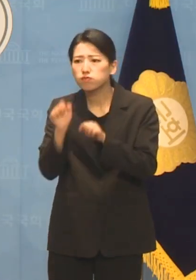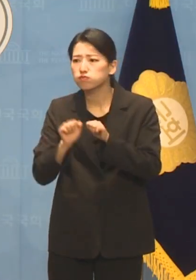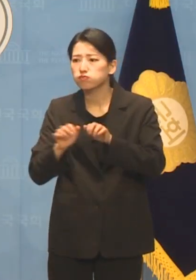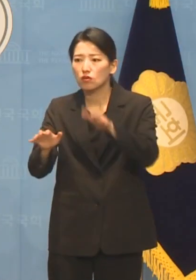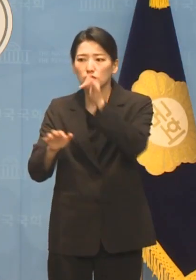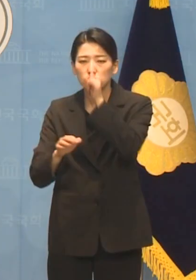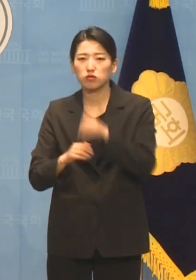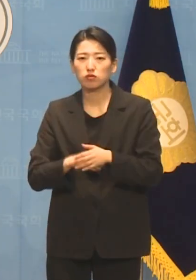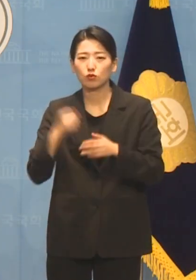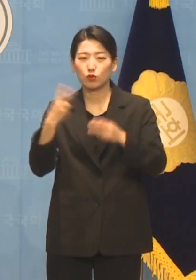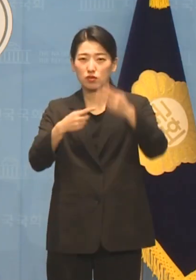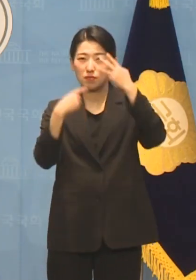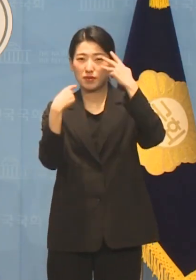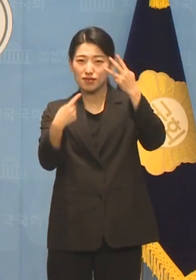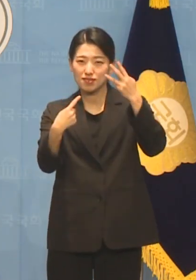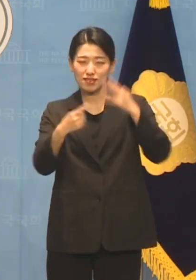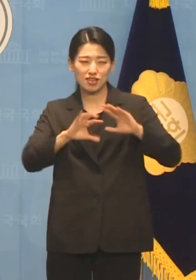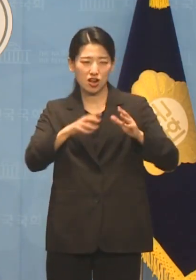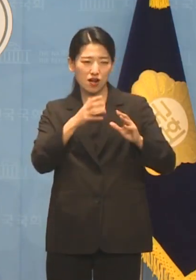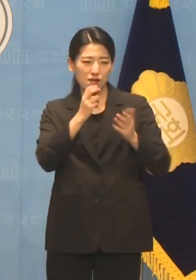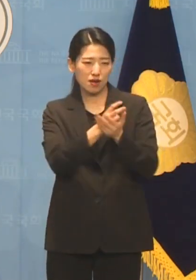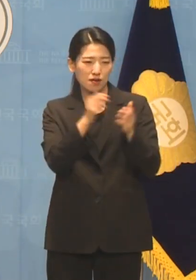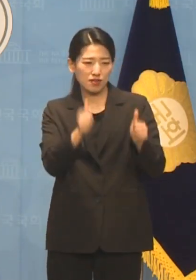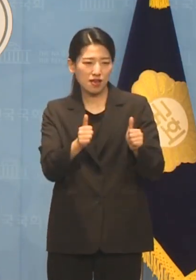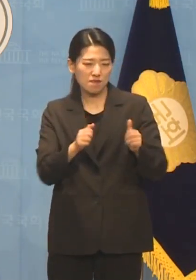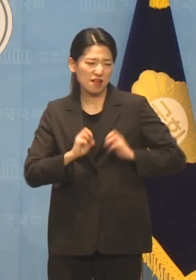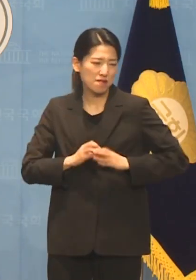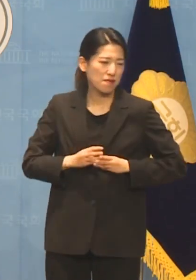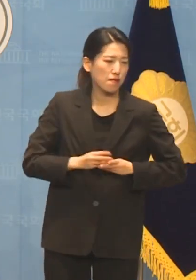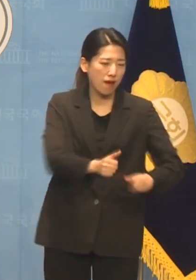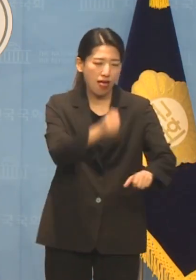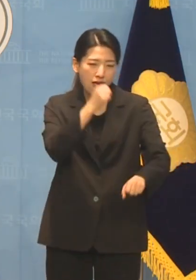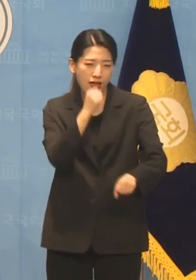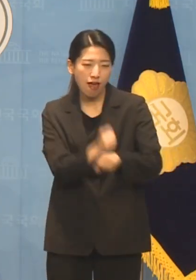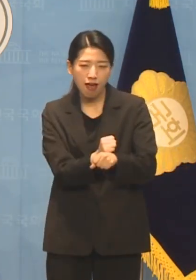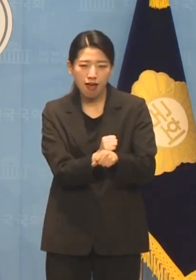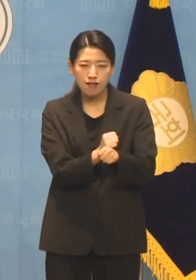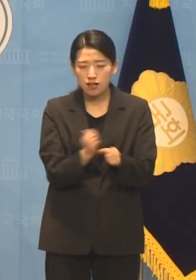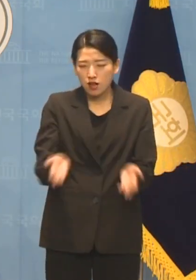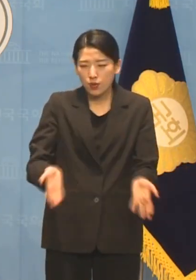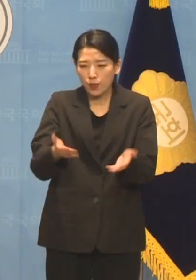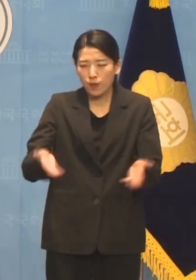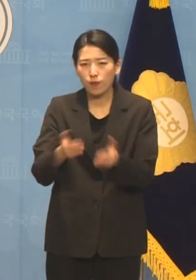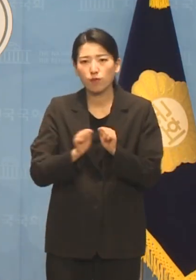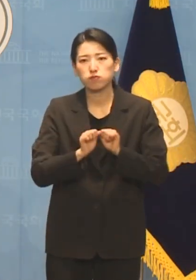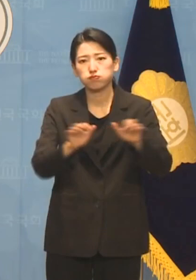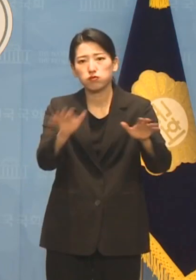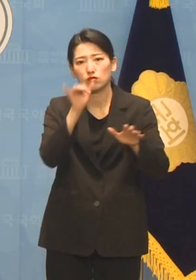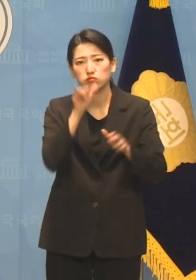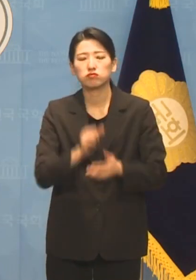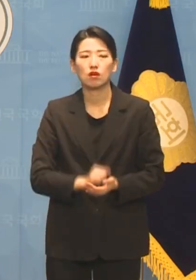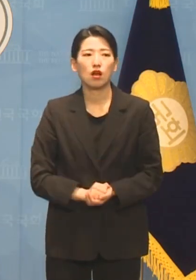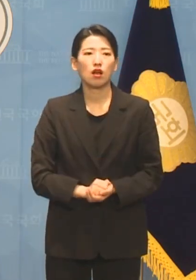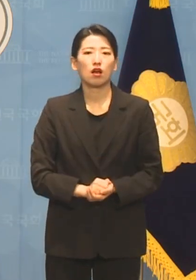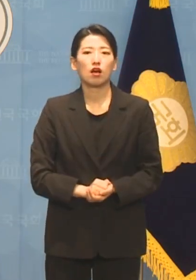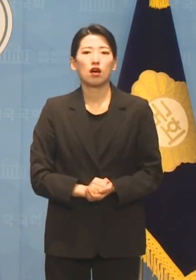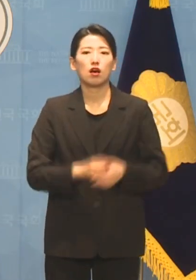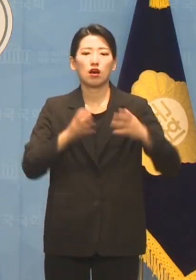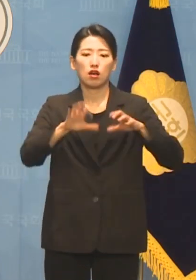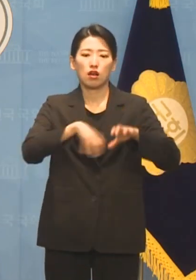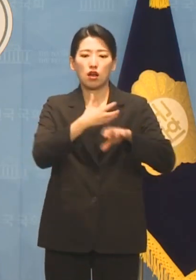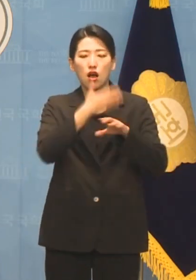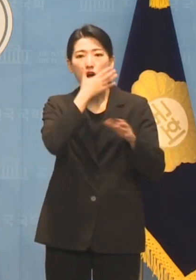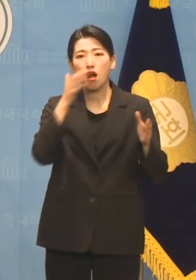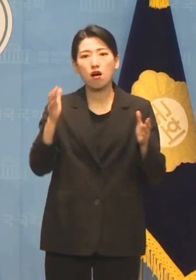헌재를 때려 부수겠다는 사법부 테러 선동글도 재유포되고 있습니다. 헌정 질서를 위협하는 내란 선동 및 폭력